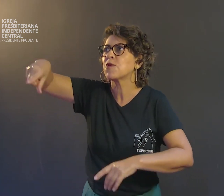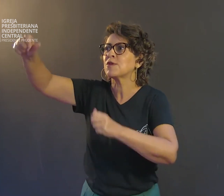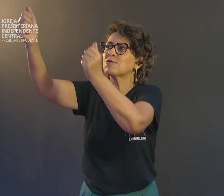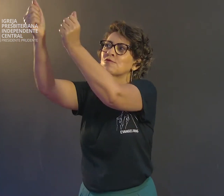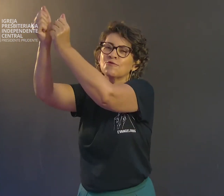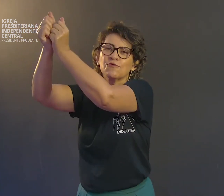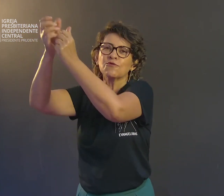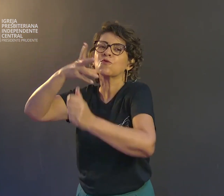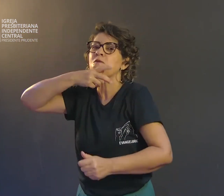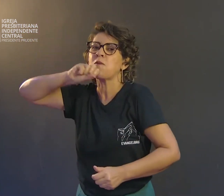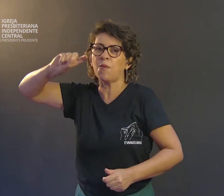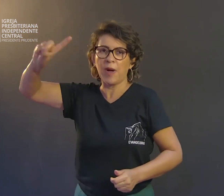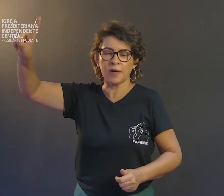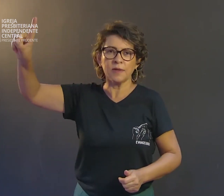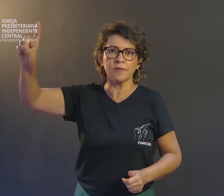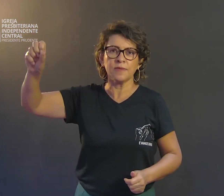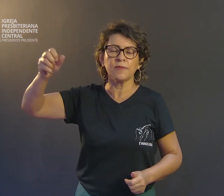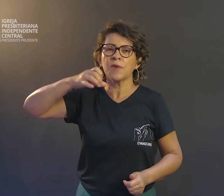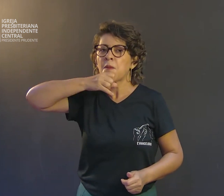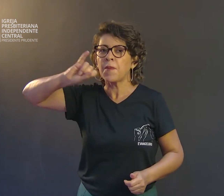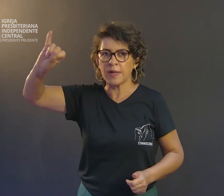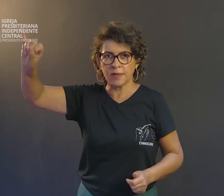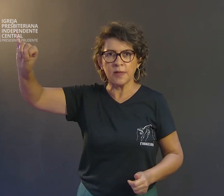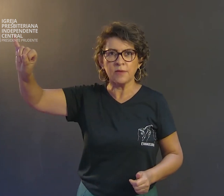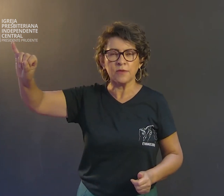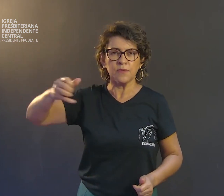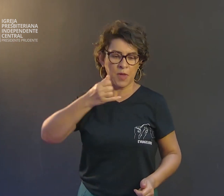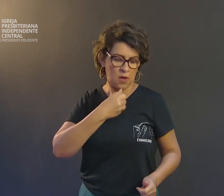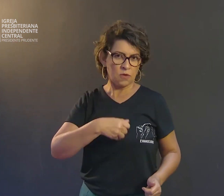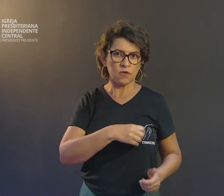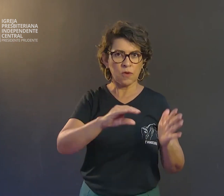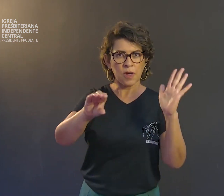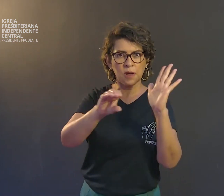João, capítulo 14, verso 12.